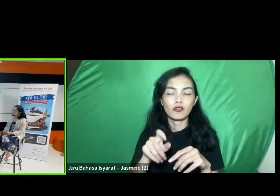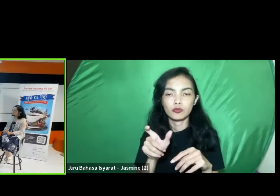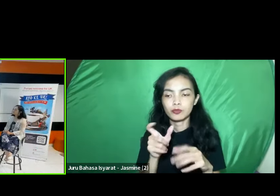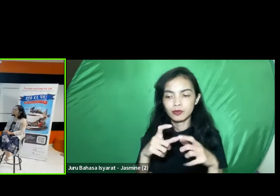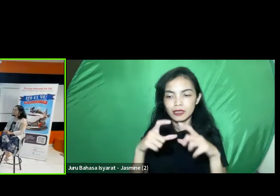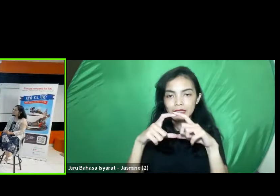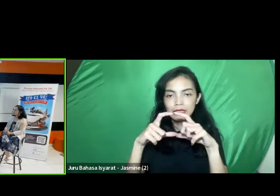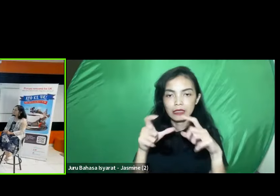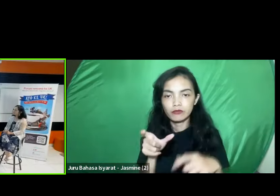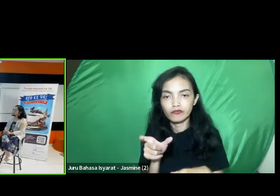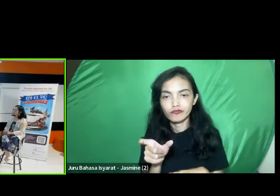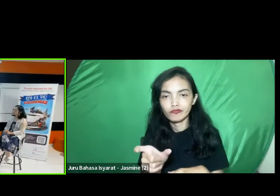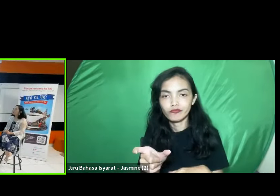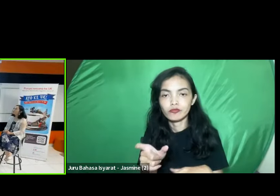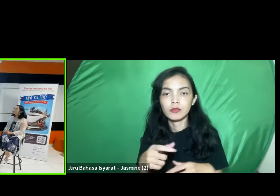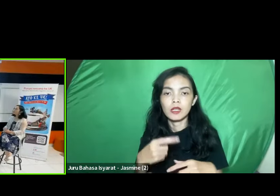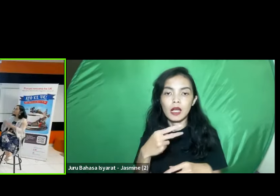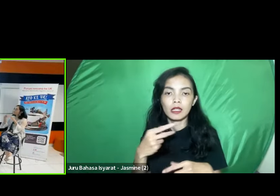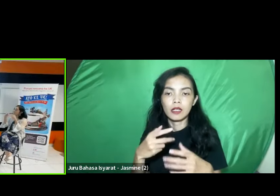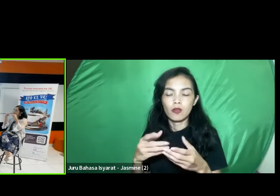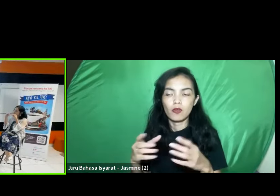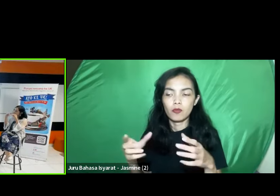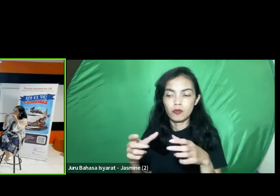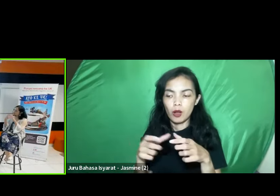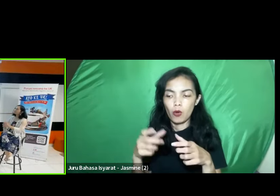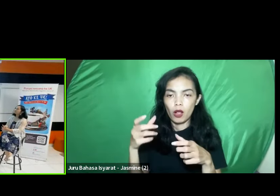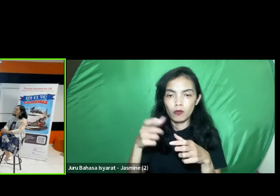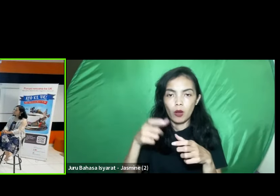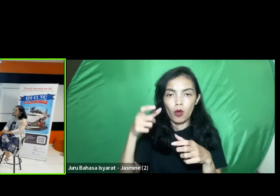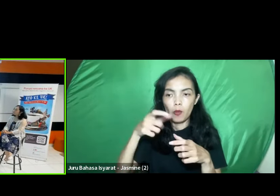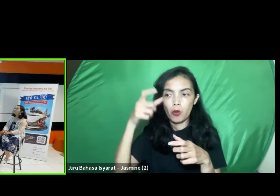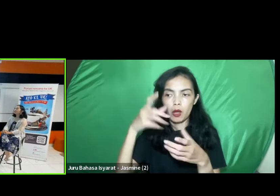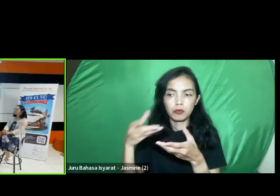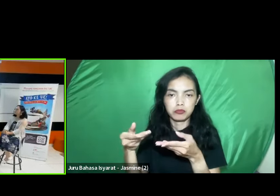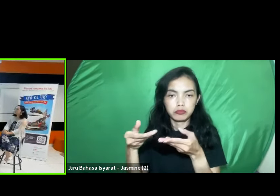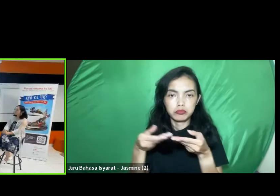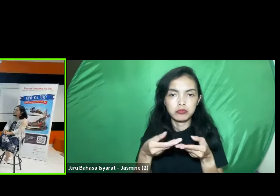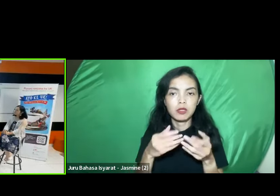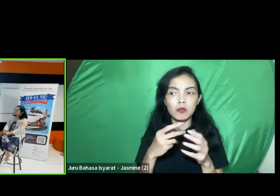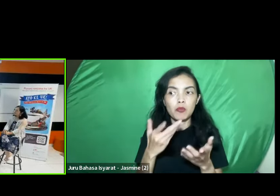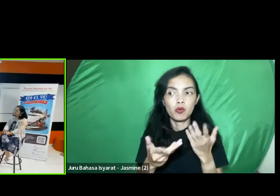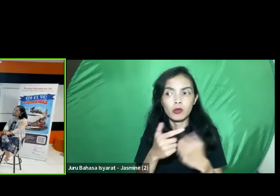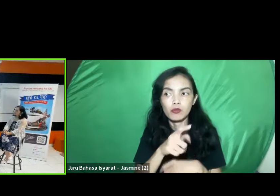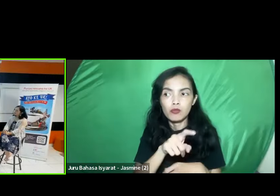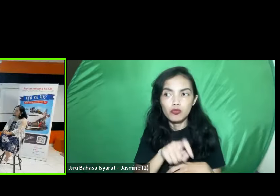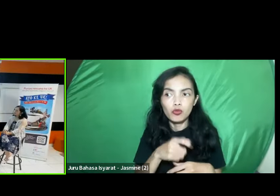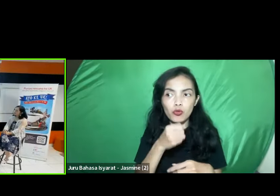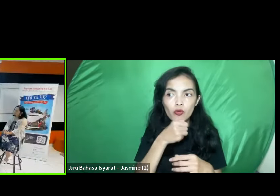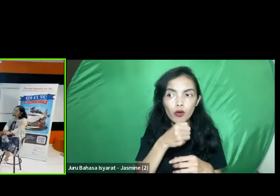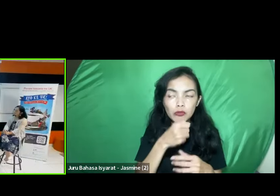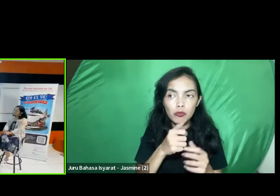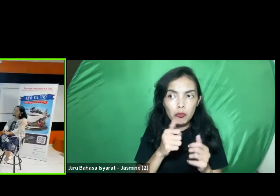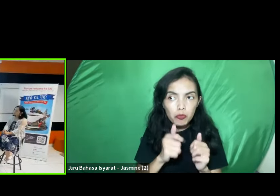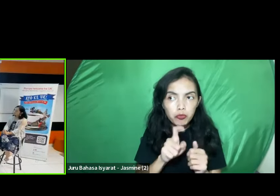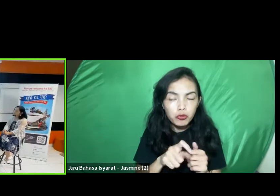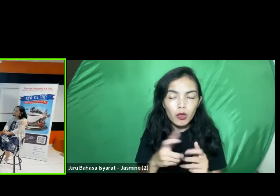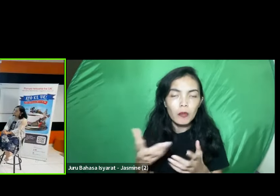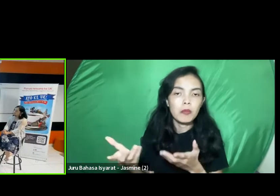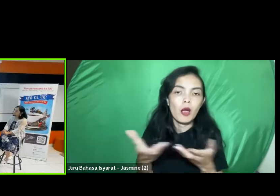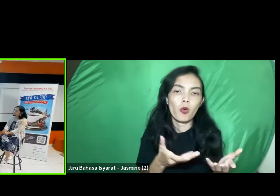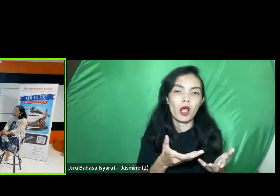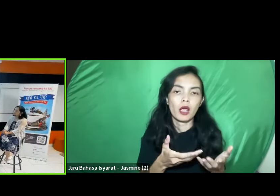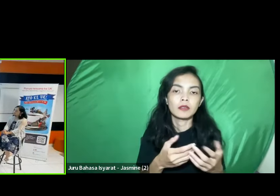CD Jadi saya bawa beberapa ya in case diperlukan E kenapa saya bawa eh